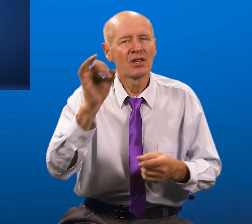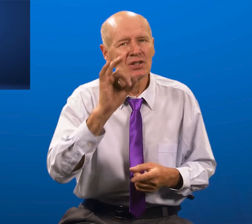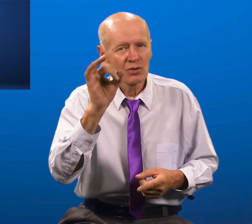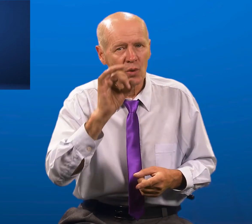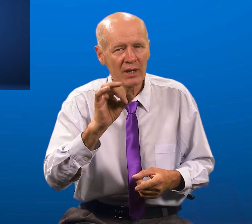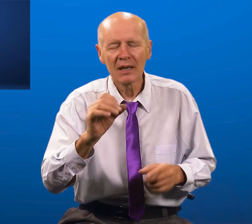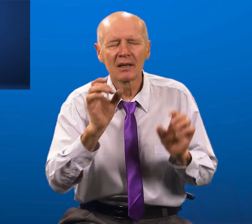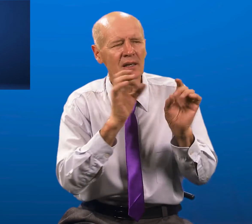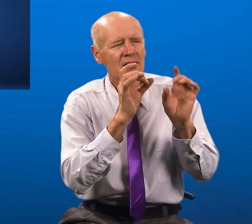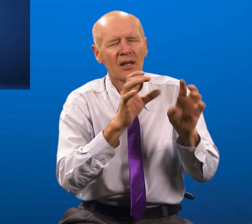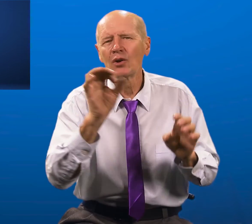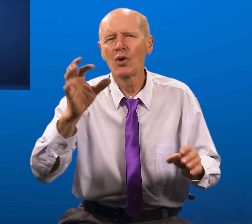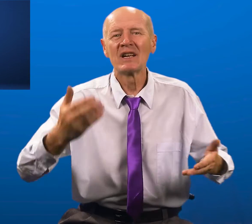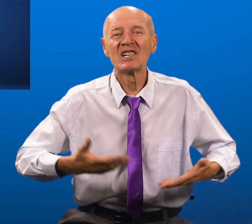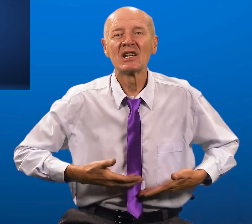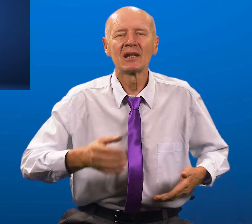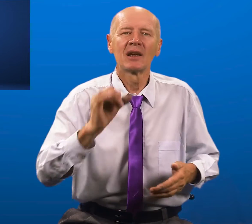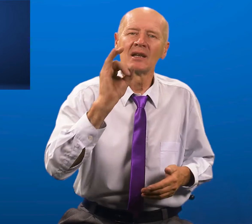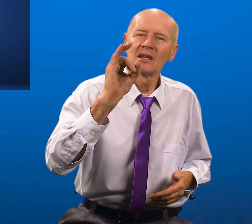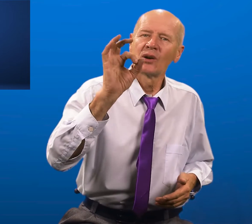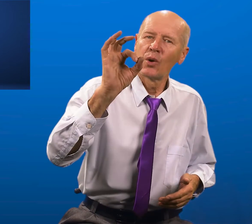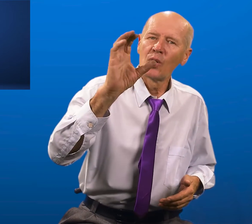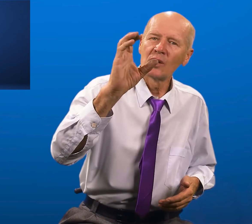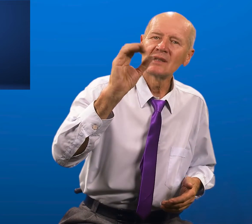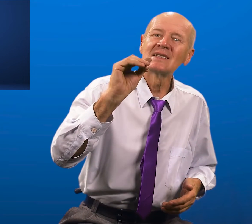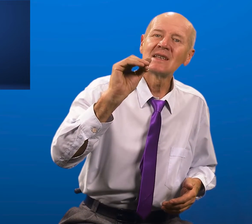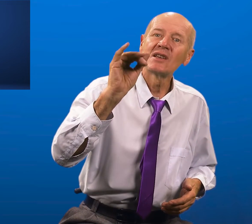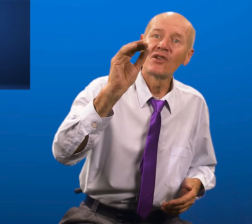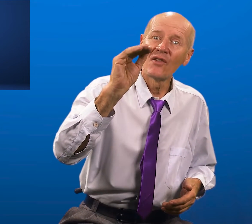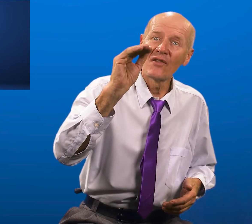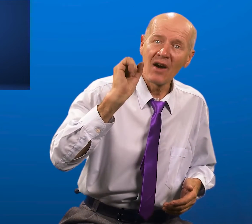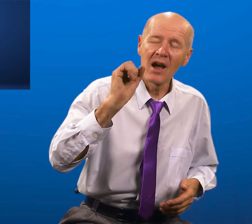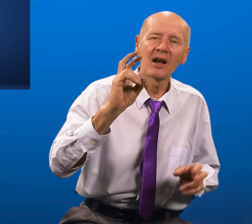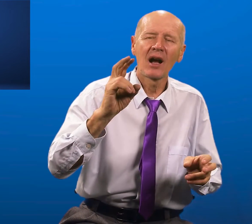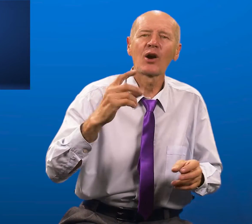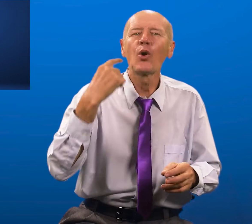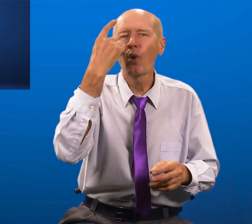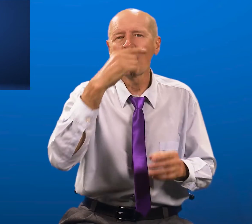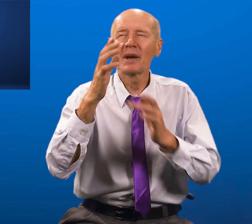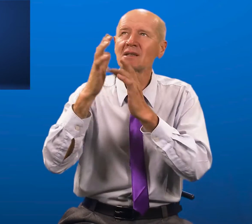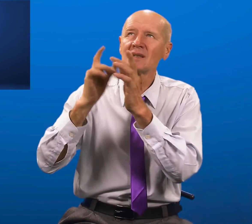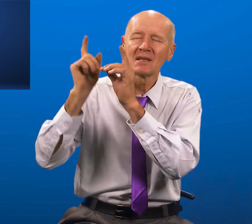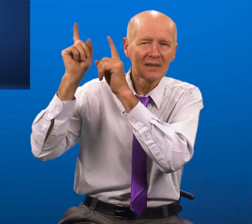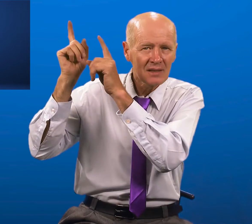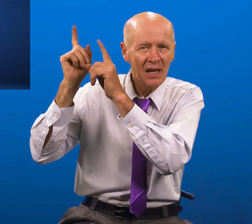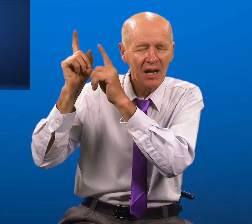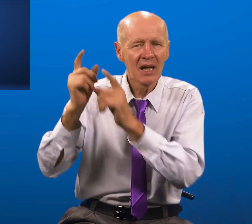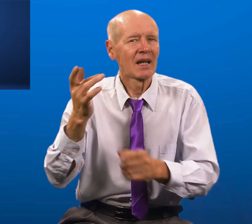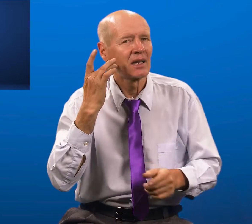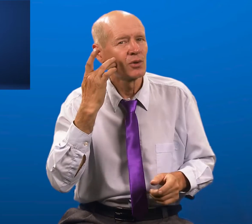где действительно Иосиф показан как прообраз Христа, который